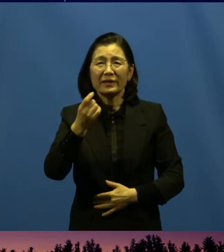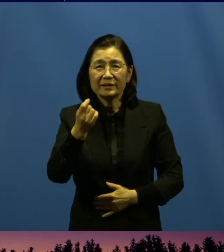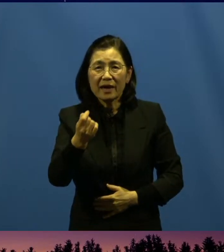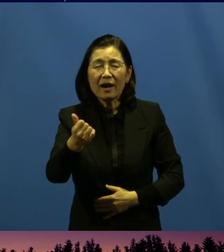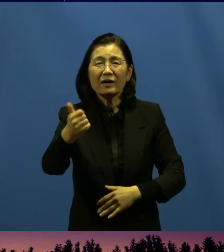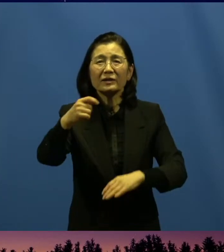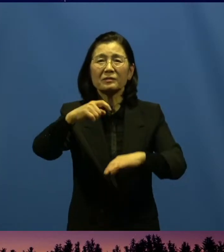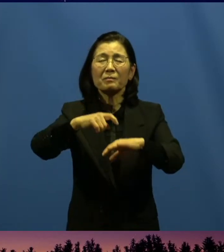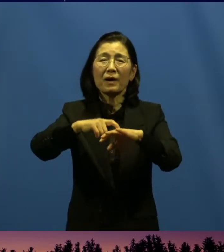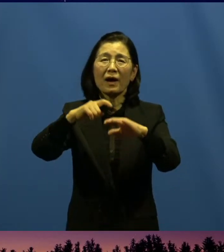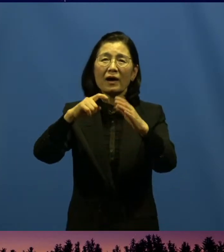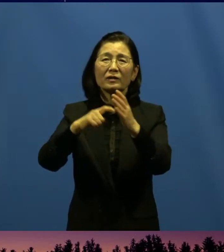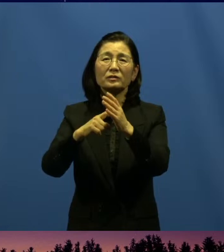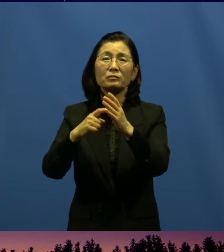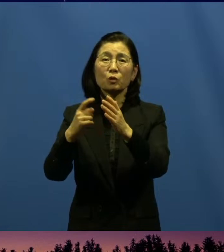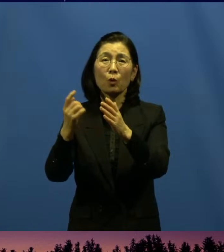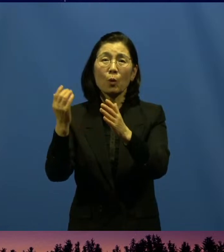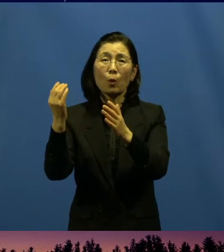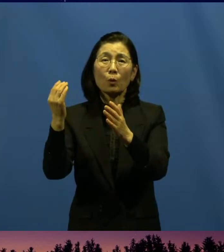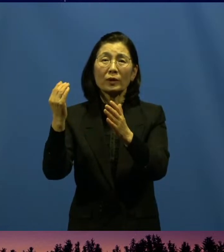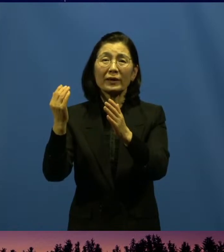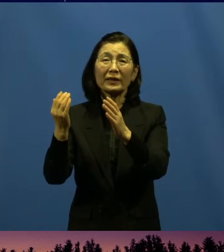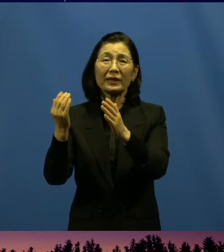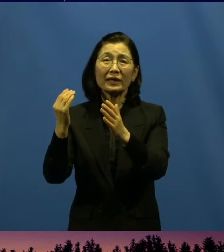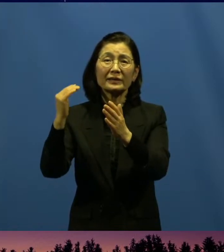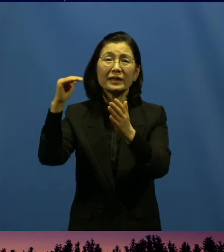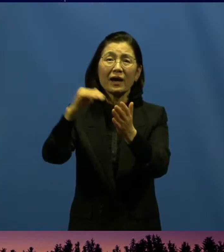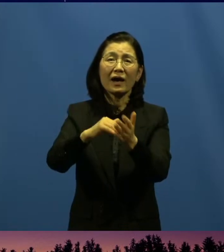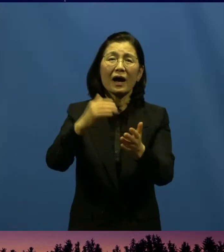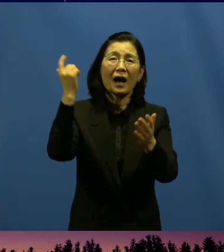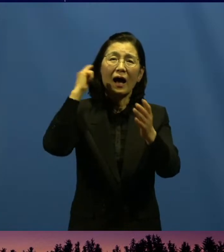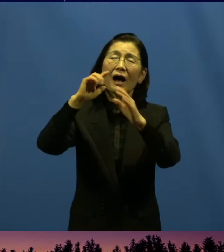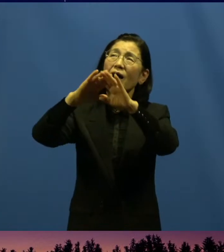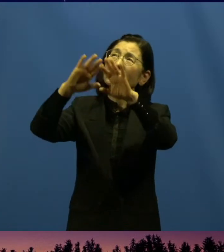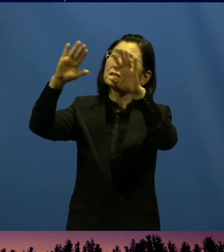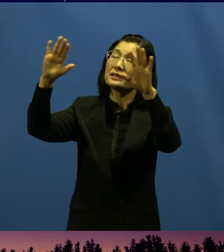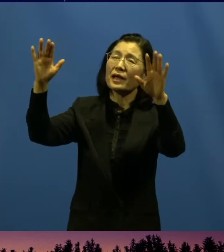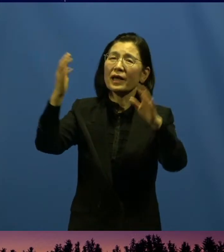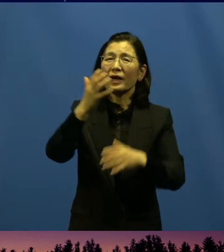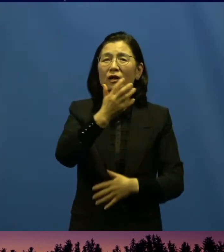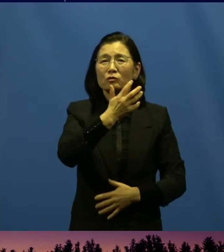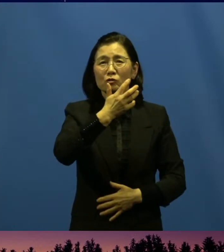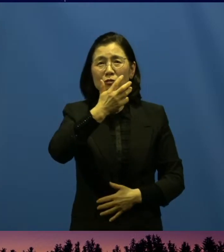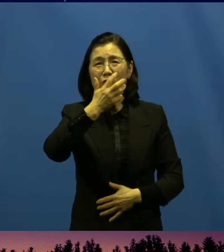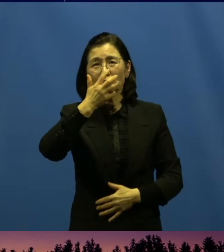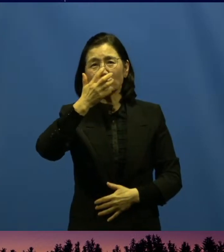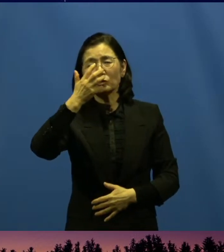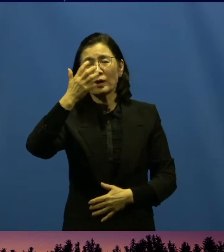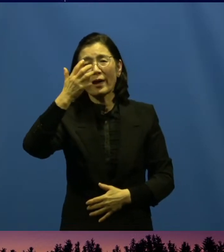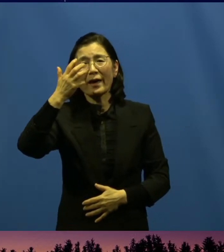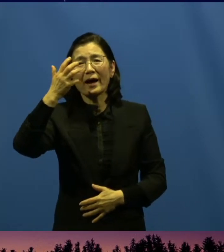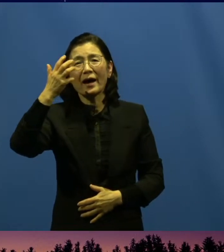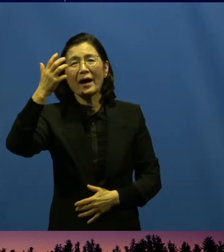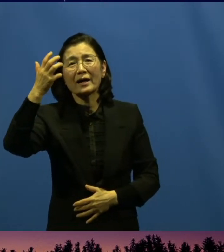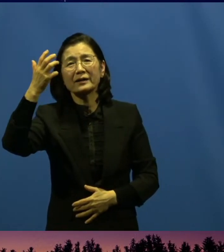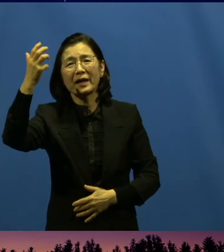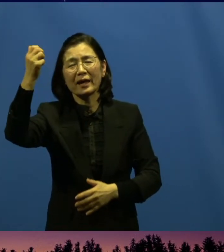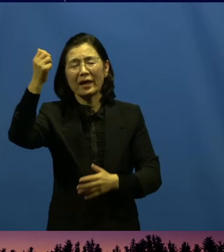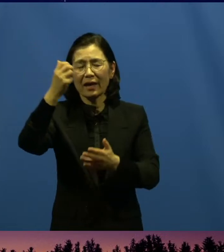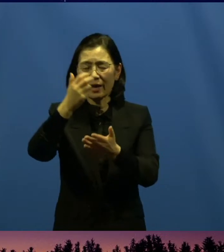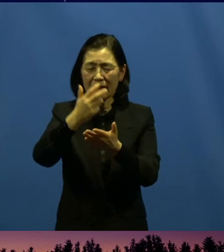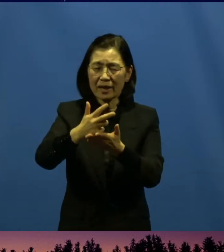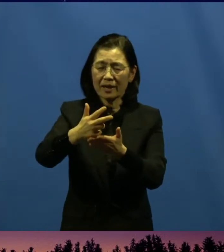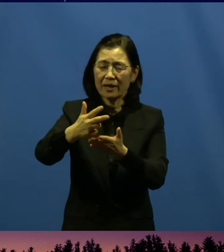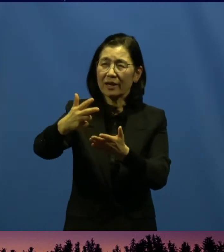내 작은 마음 돌이키사 하늘에 꿈꾸게